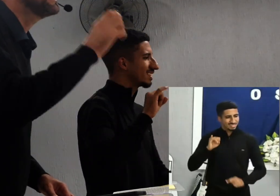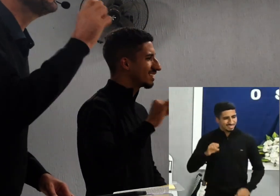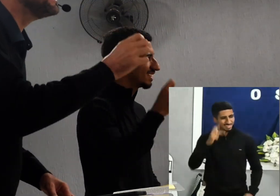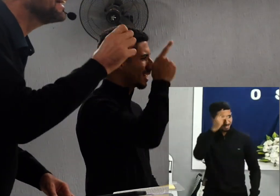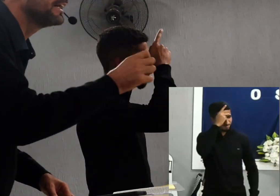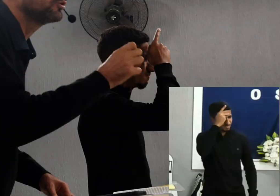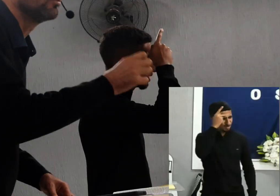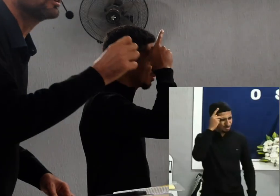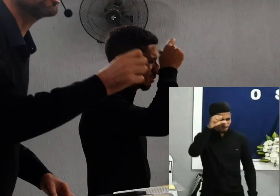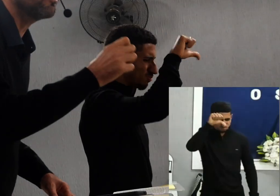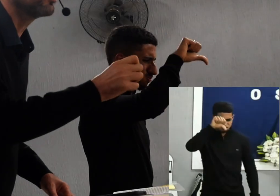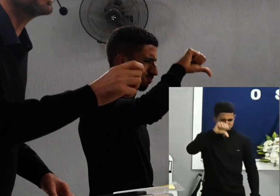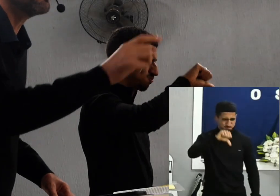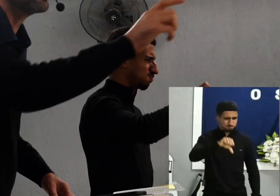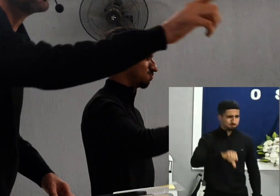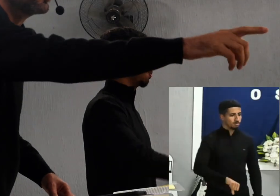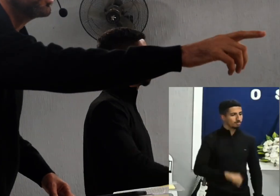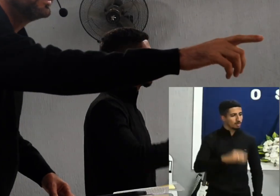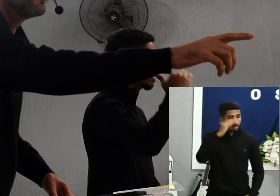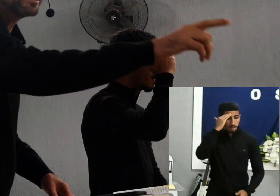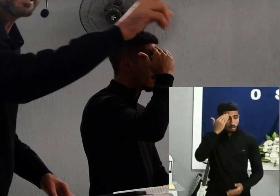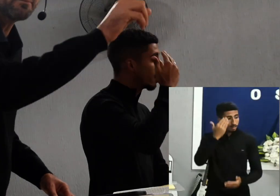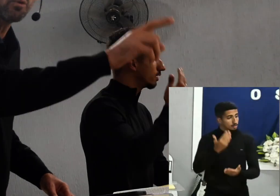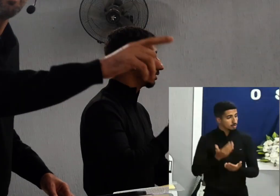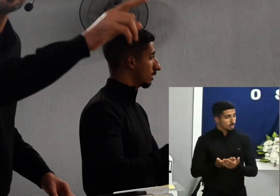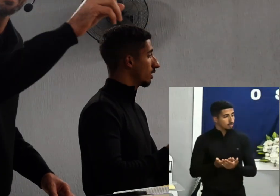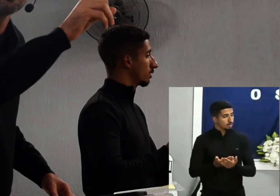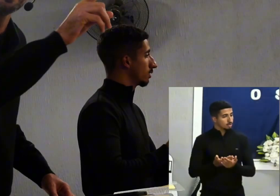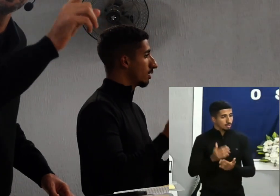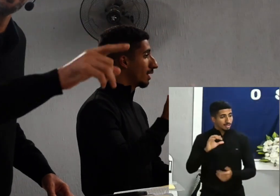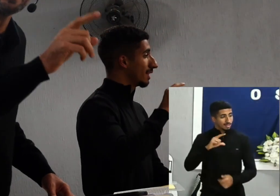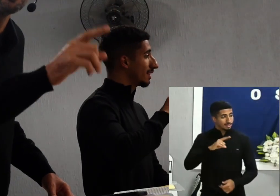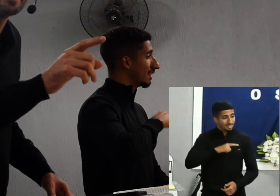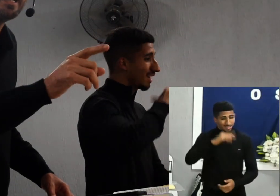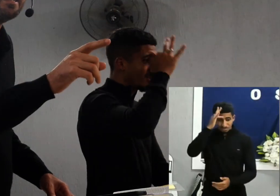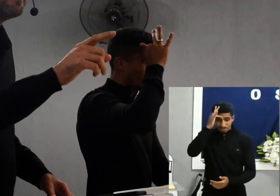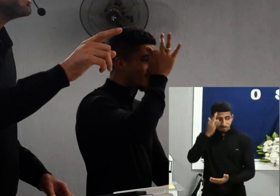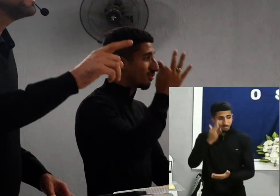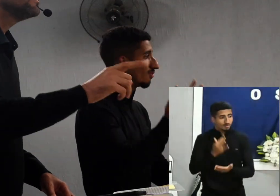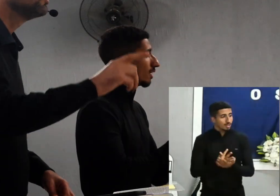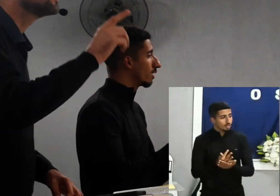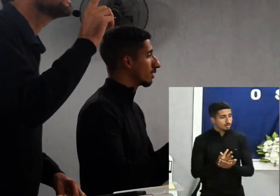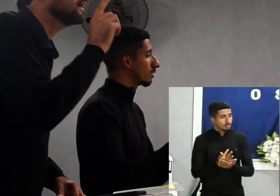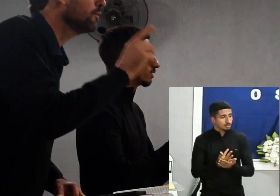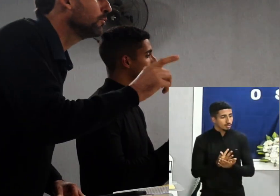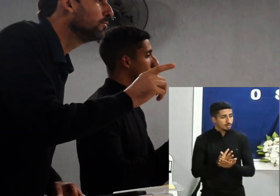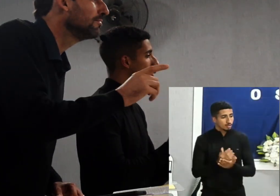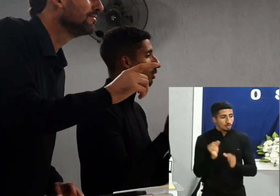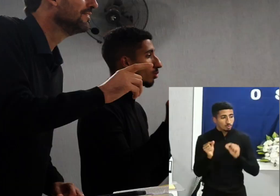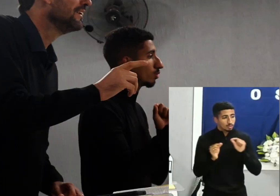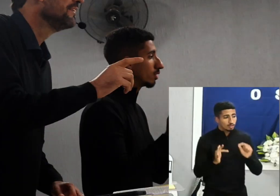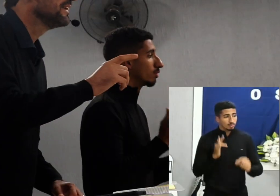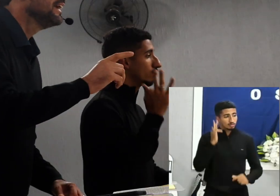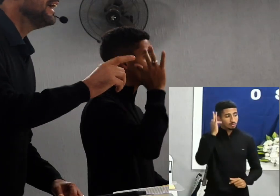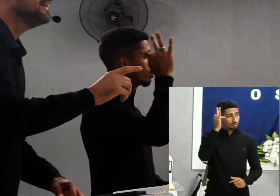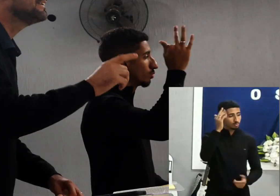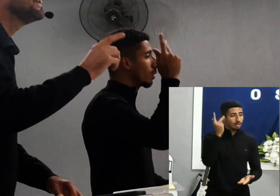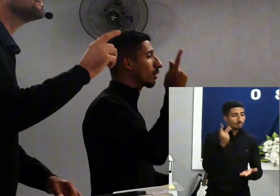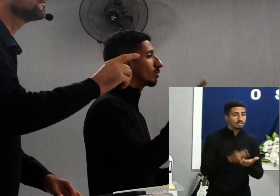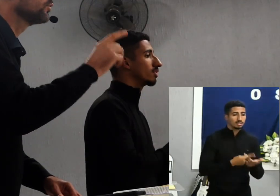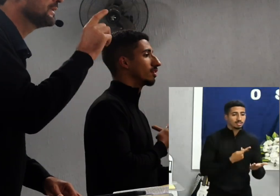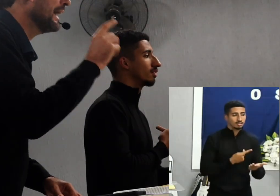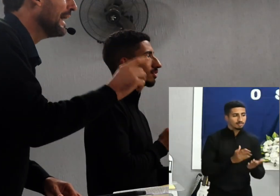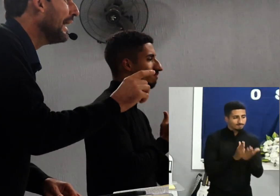e crer em Cristo como seu Salvador, você sabe qual será o destino eterno dele? O céu.